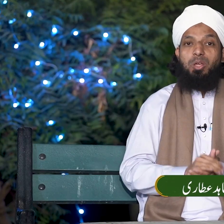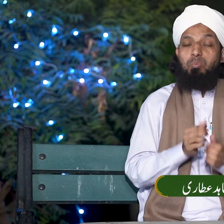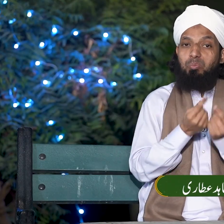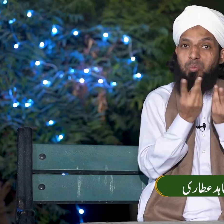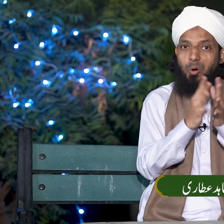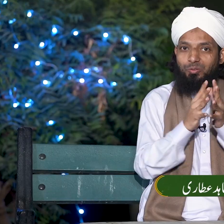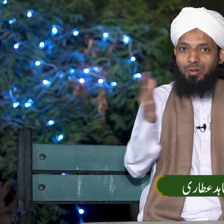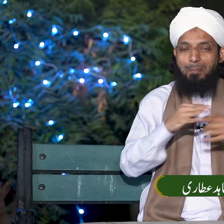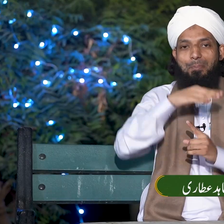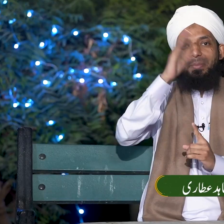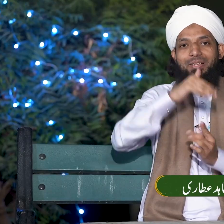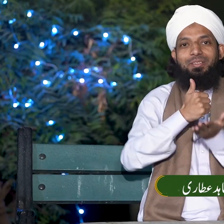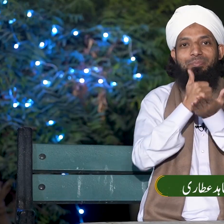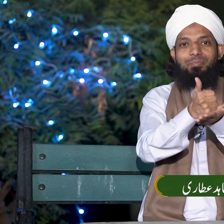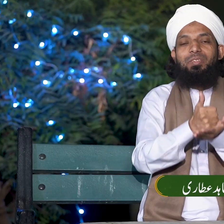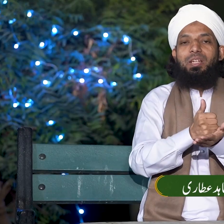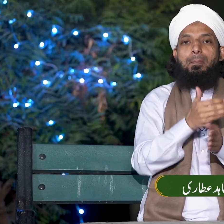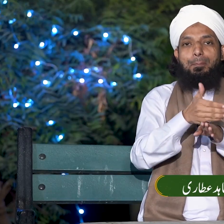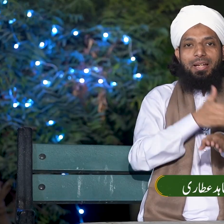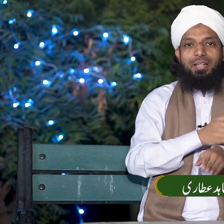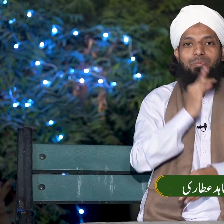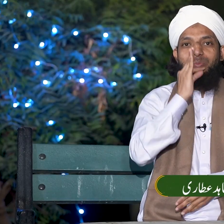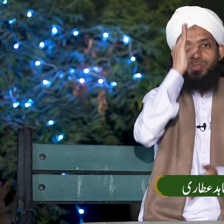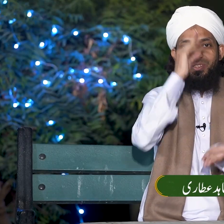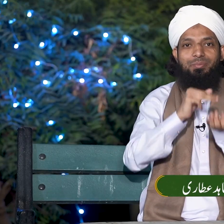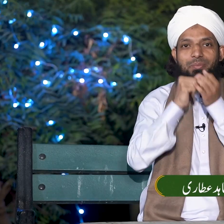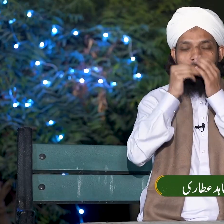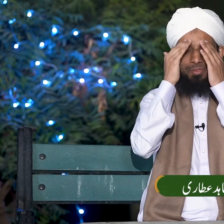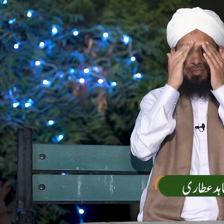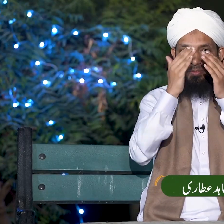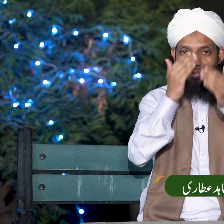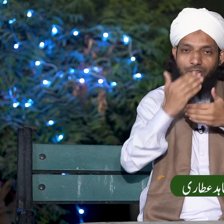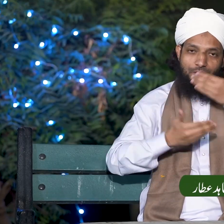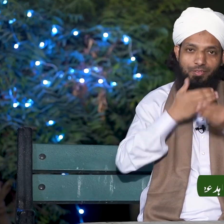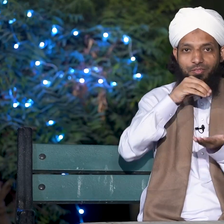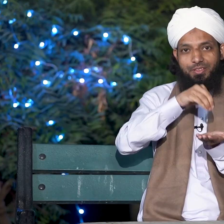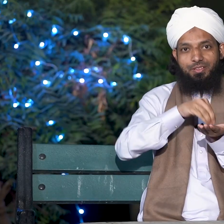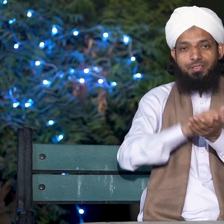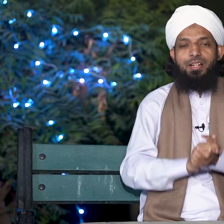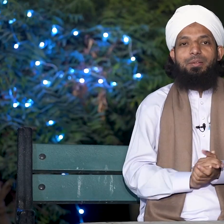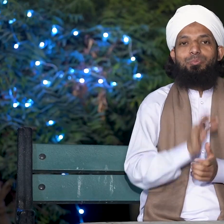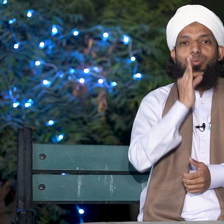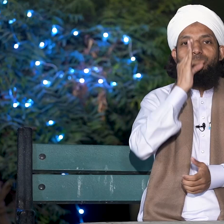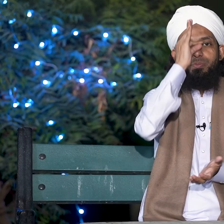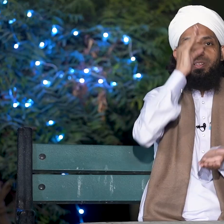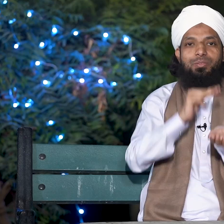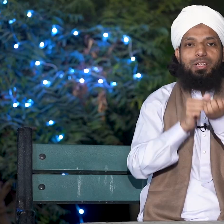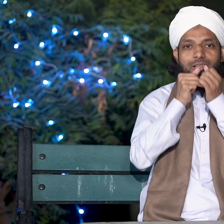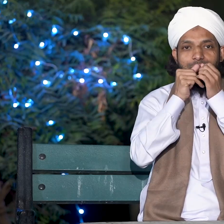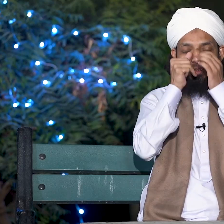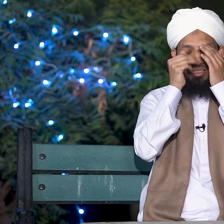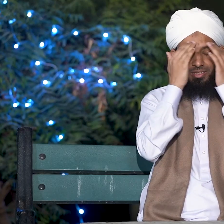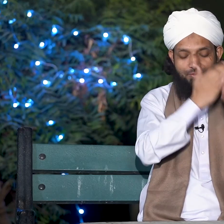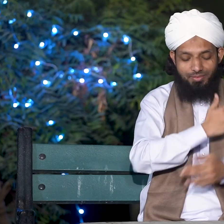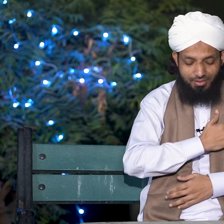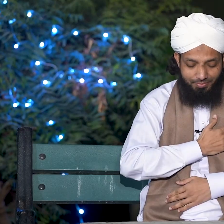کو برکتیں ملیں گی۔ سب سے پہلے درود پاک کی فضیلت کو شامل کرتے ہیں۔ رسول اکرم نور مجسم صلی اللہ